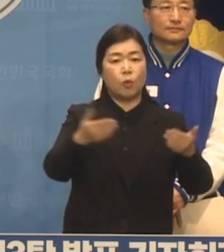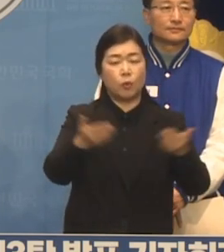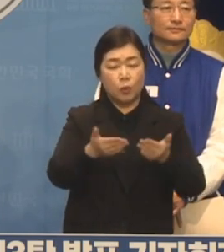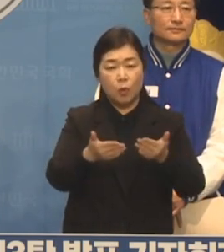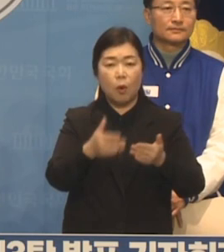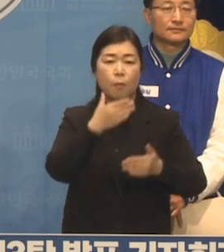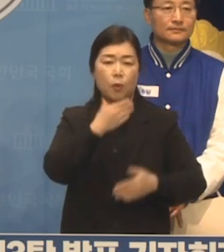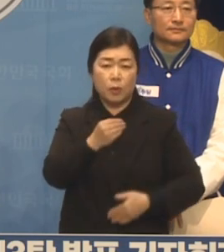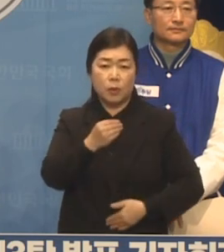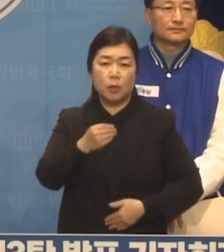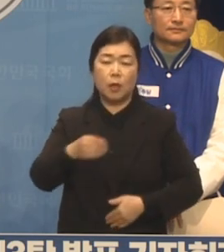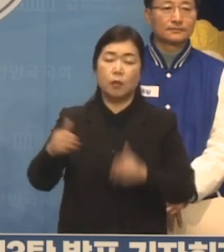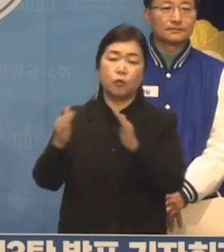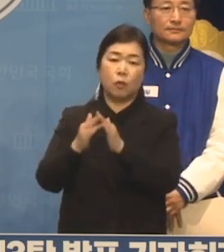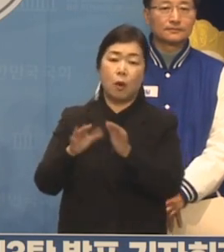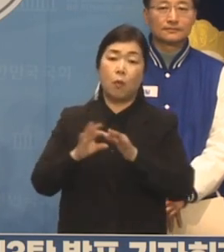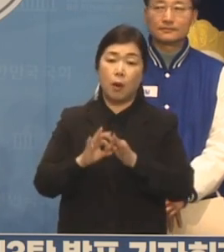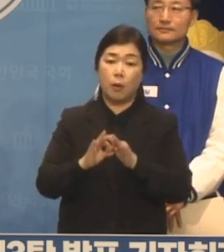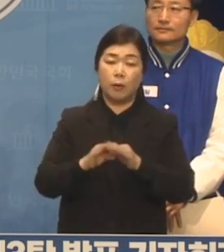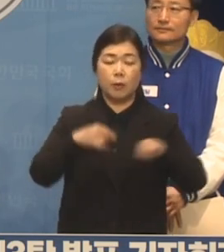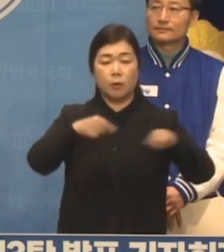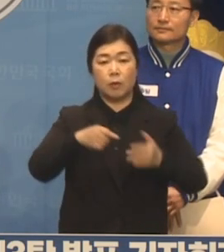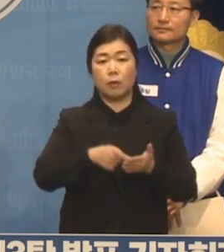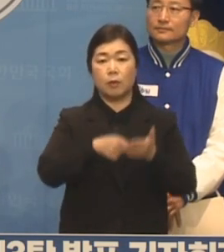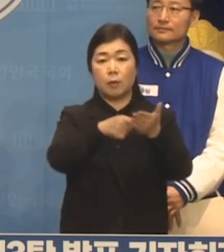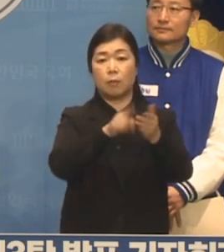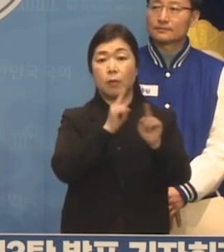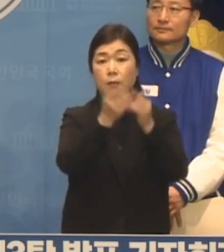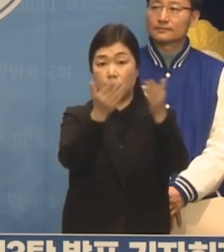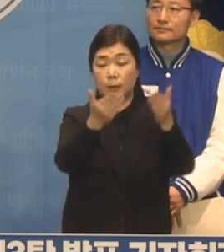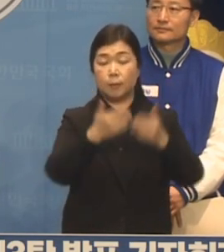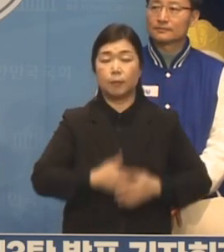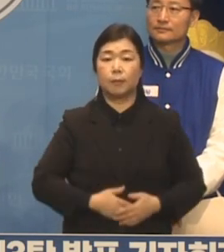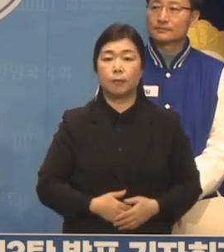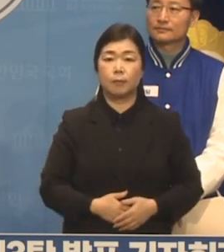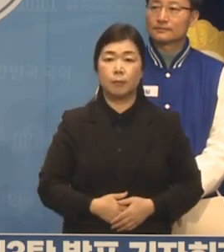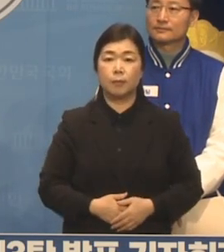노동, 복지, 주거 관련된 정책제안을 말씀드릴 수